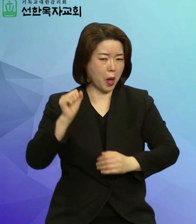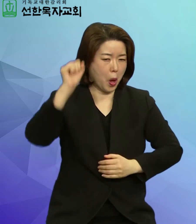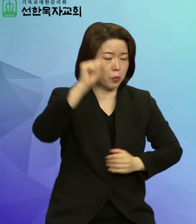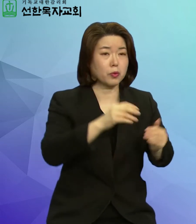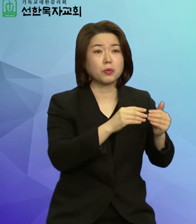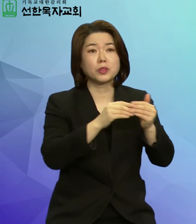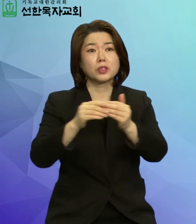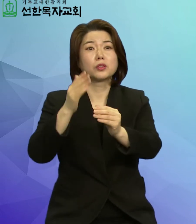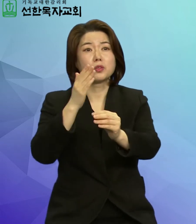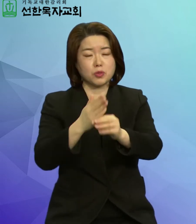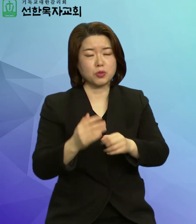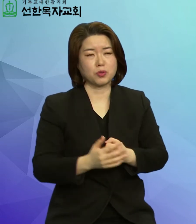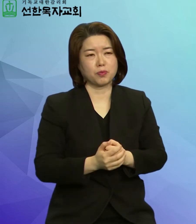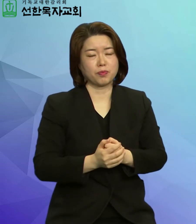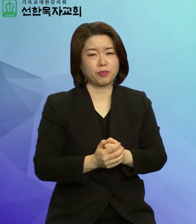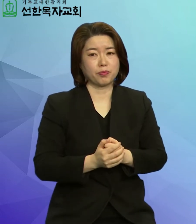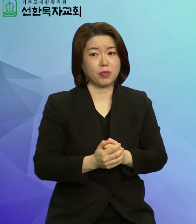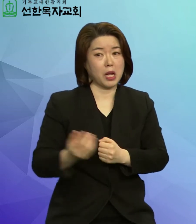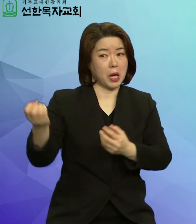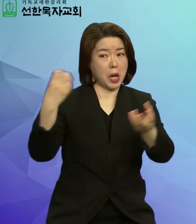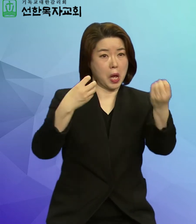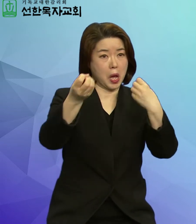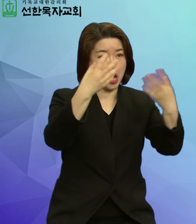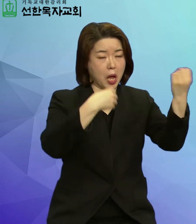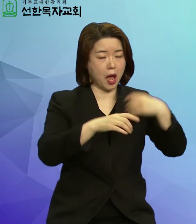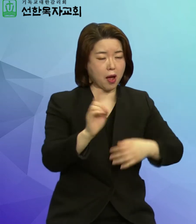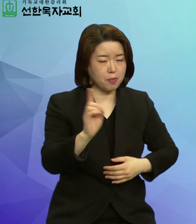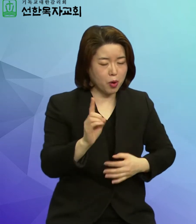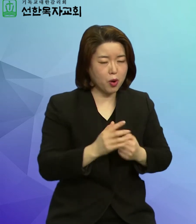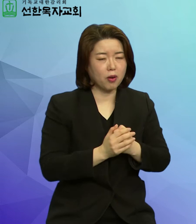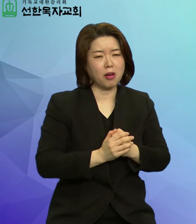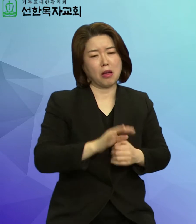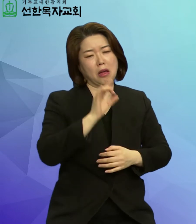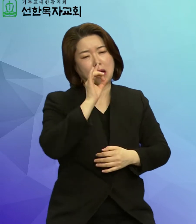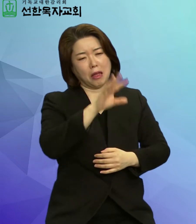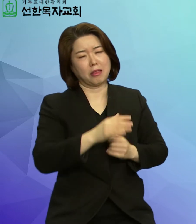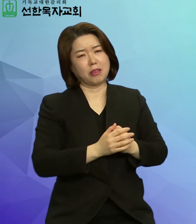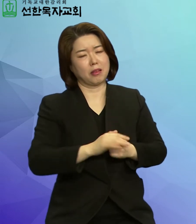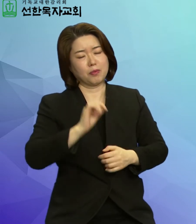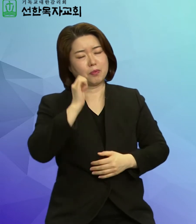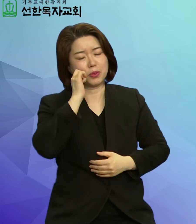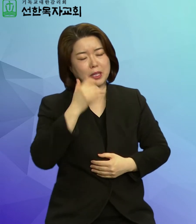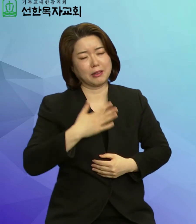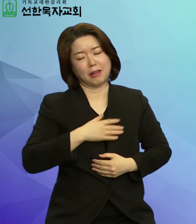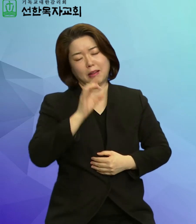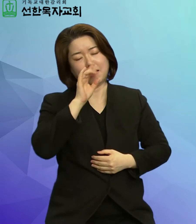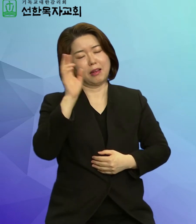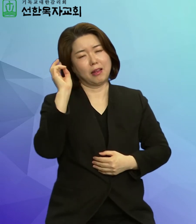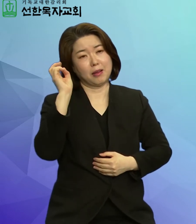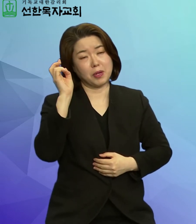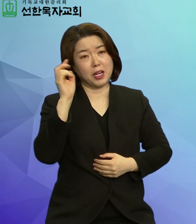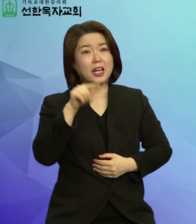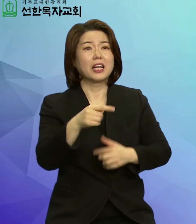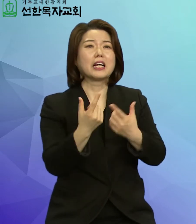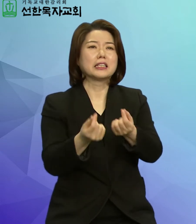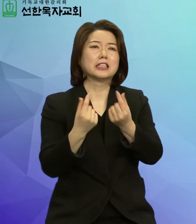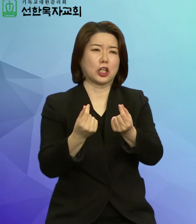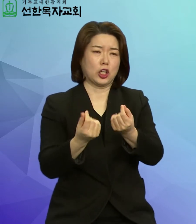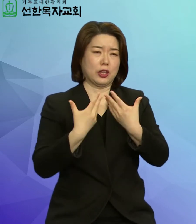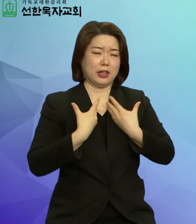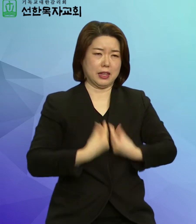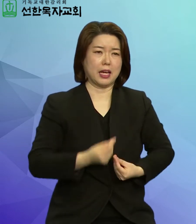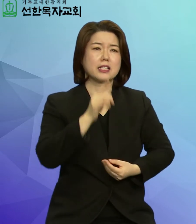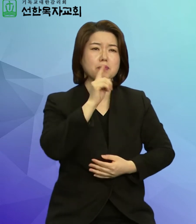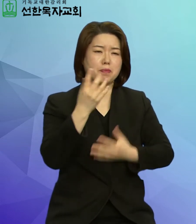운동을 이끌어가고 있는데 참 많이 듣는 말이 안 돼요, 못 해요, 나는 안 되나 봐요